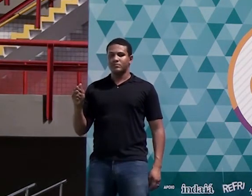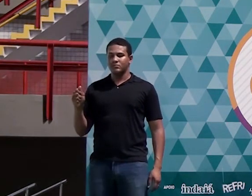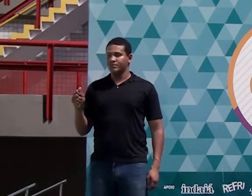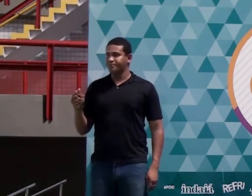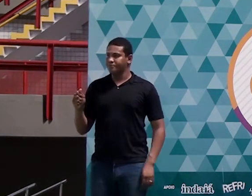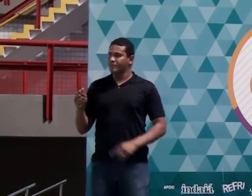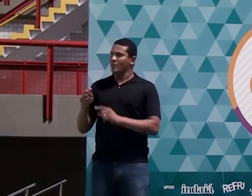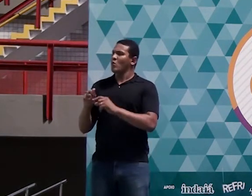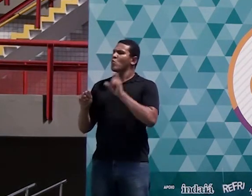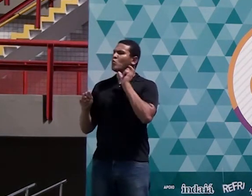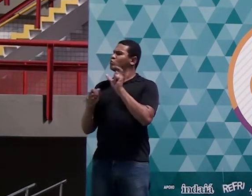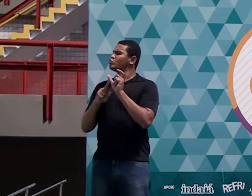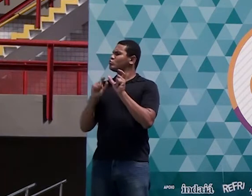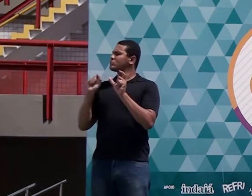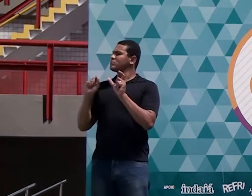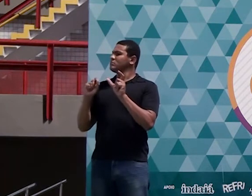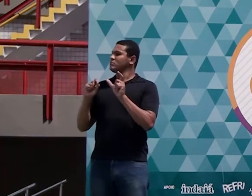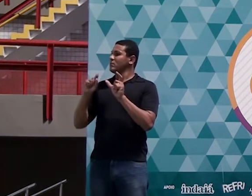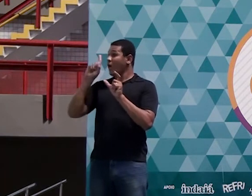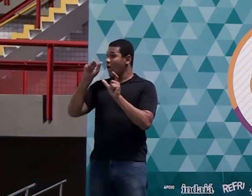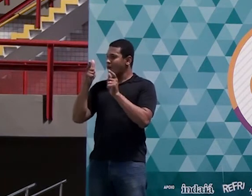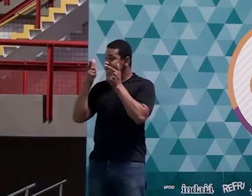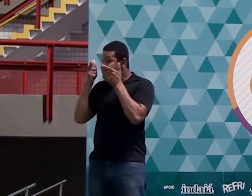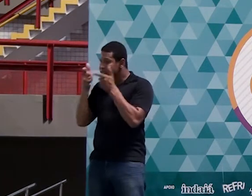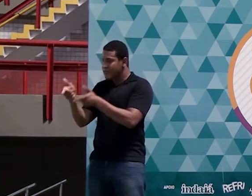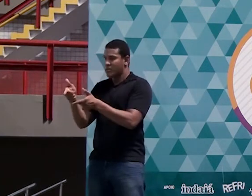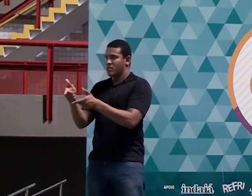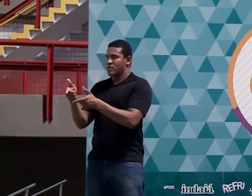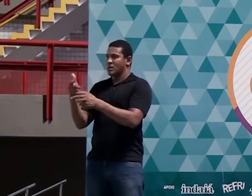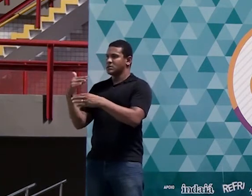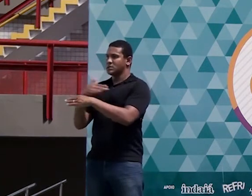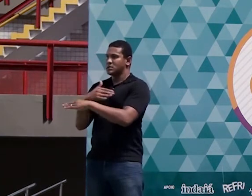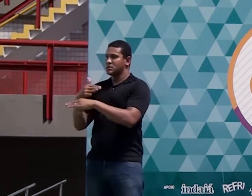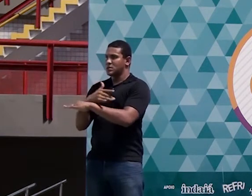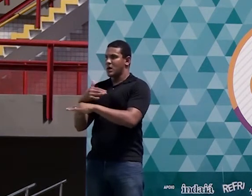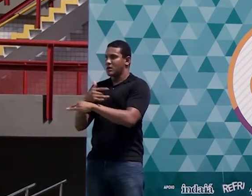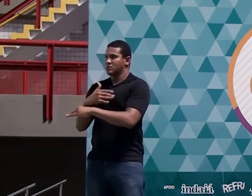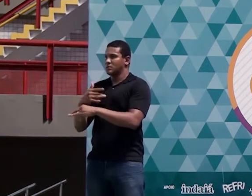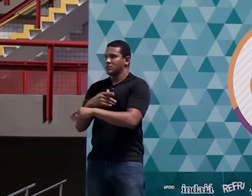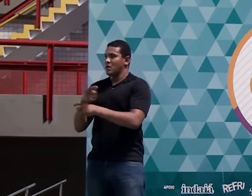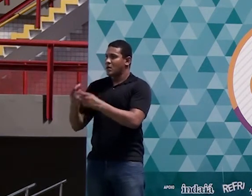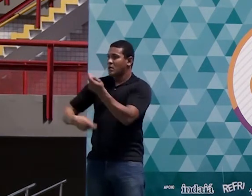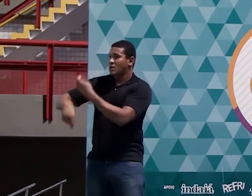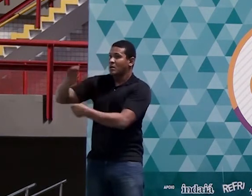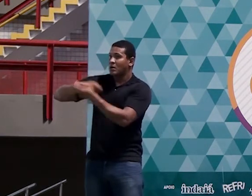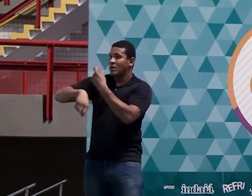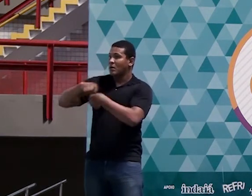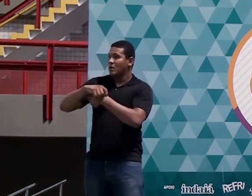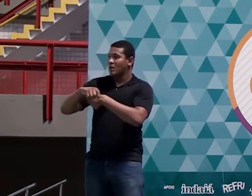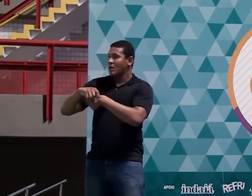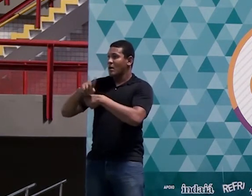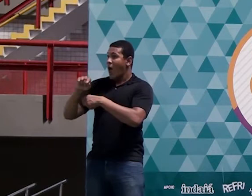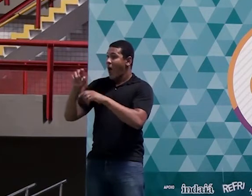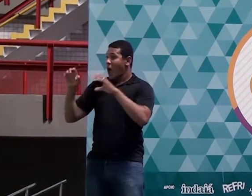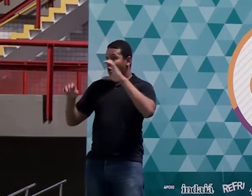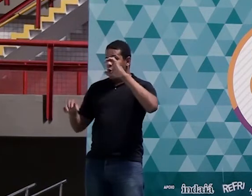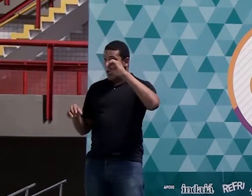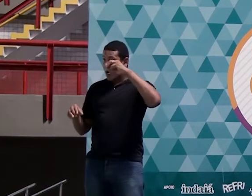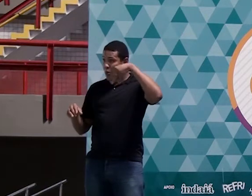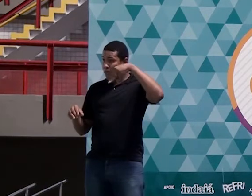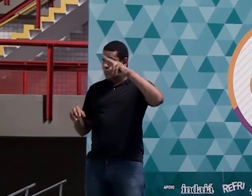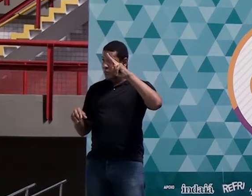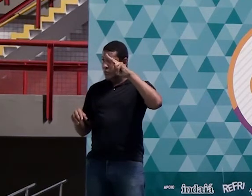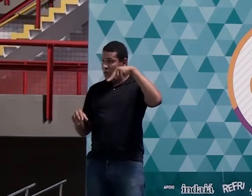é o nome da cidade comercial na Idade Média. Comuna é o nome